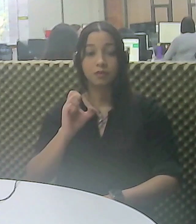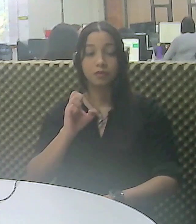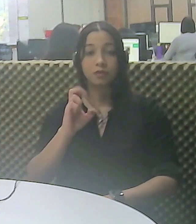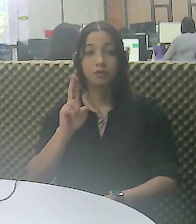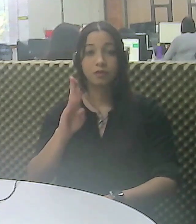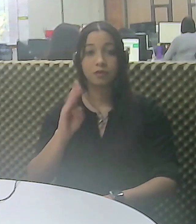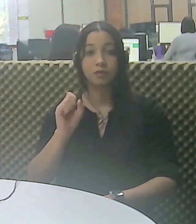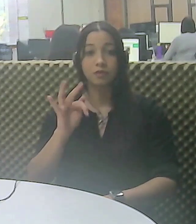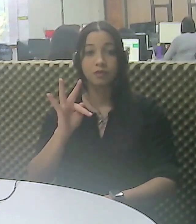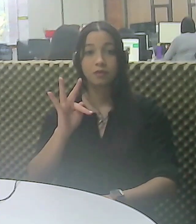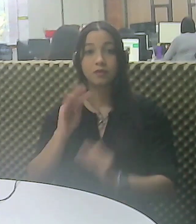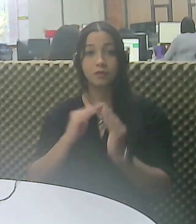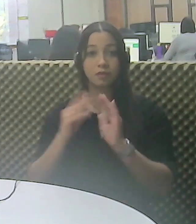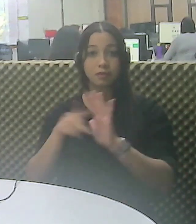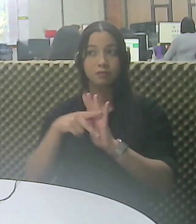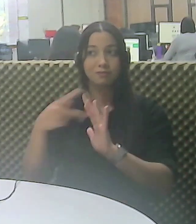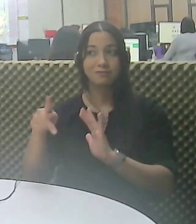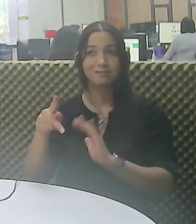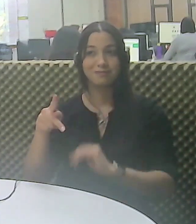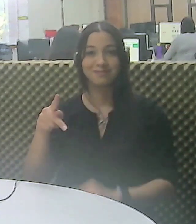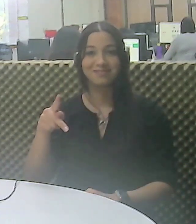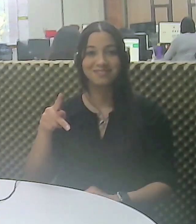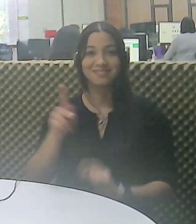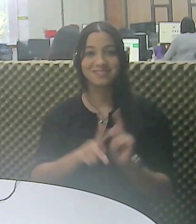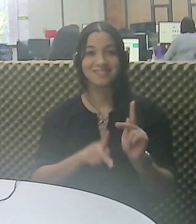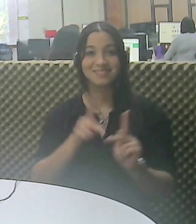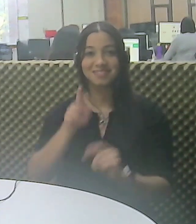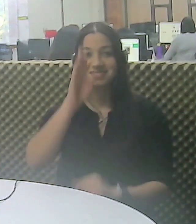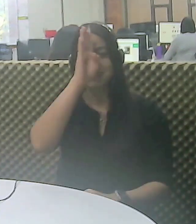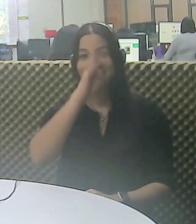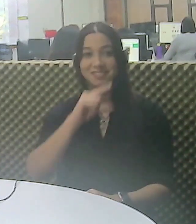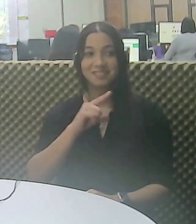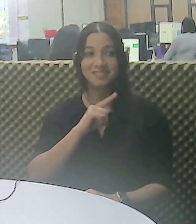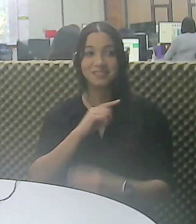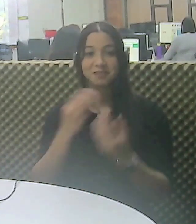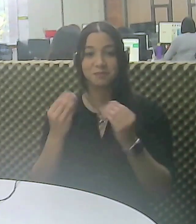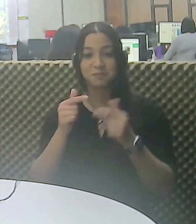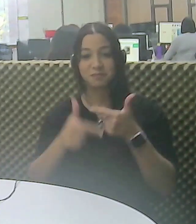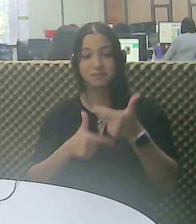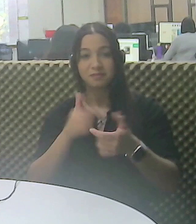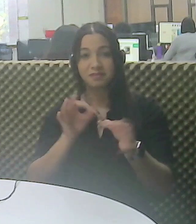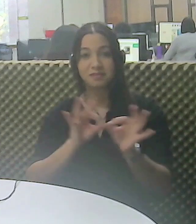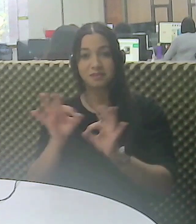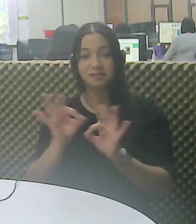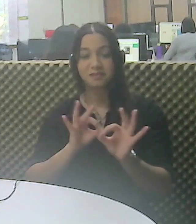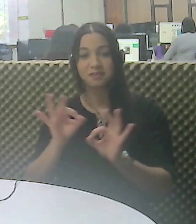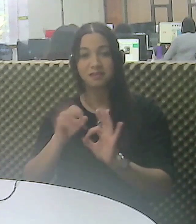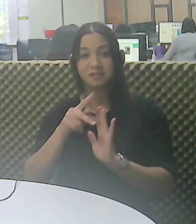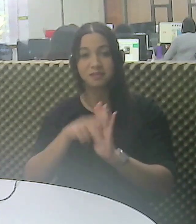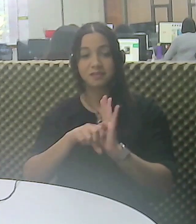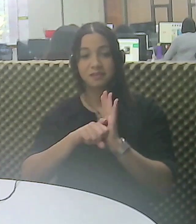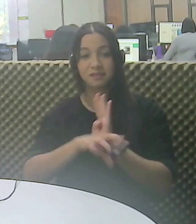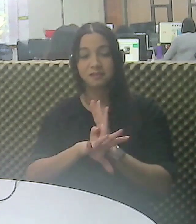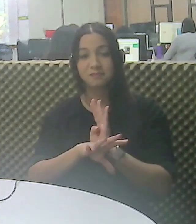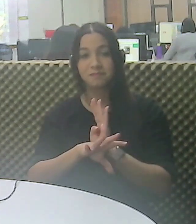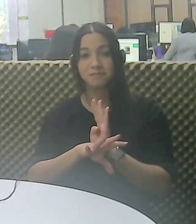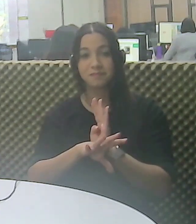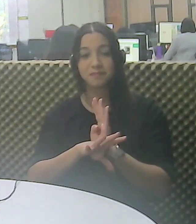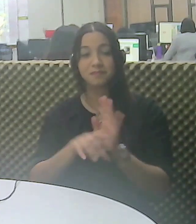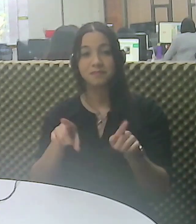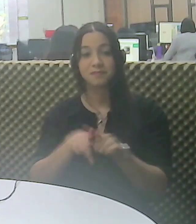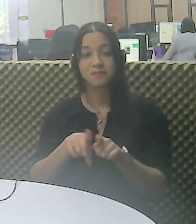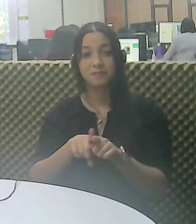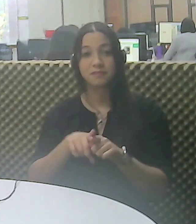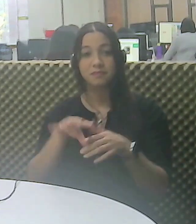bairro. A população pode contar gratuitamente com inserção em serviços, programas, projetos e benefícios, além de